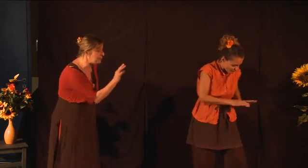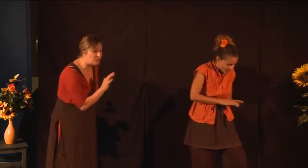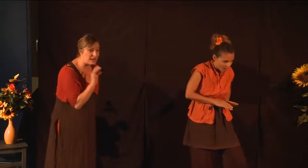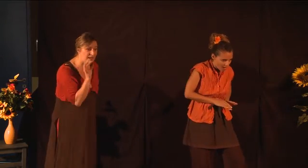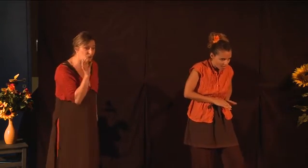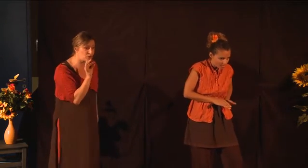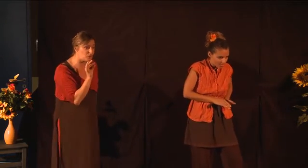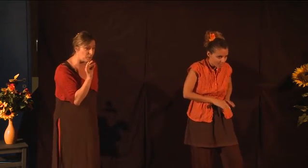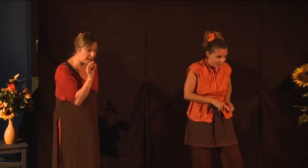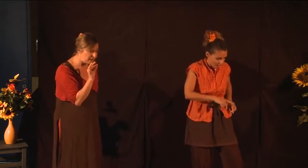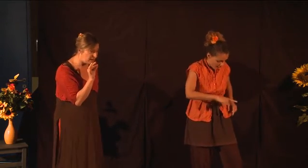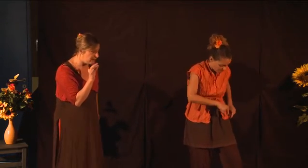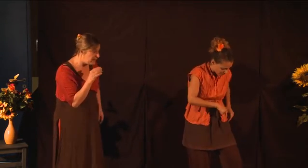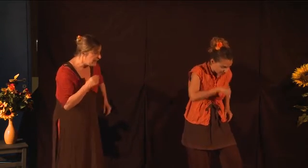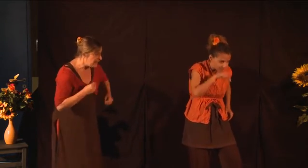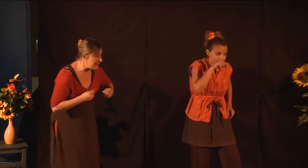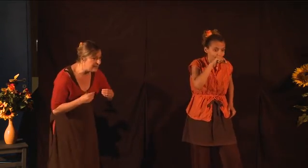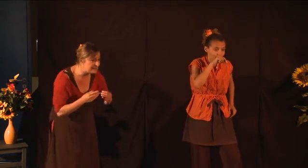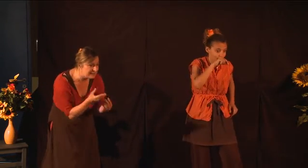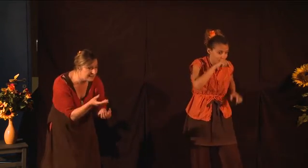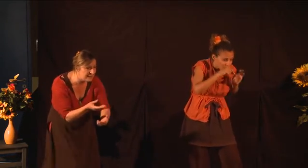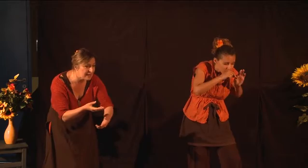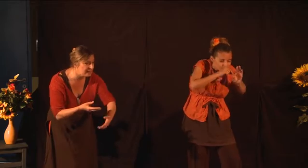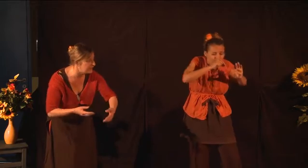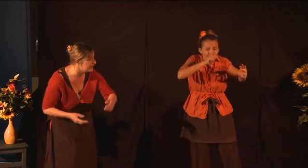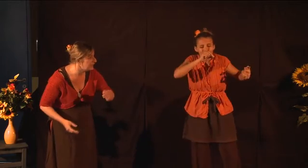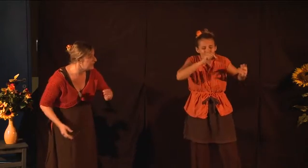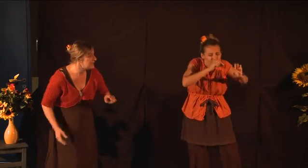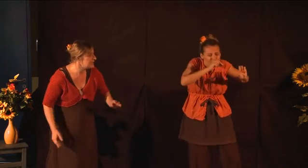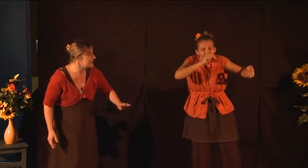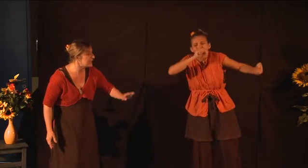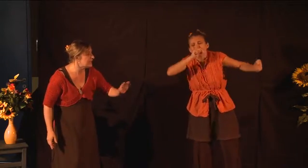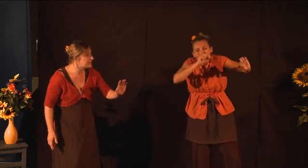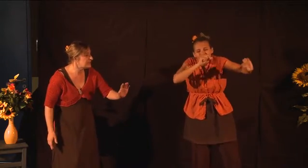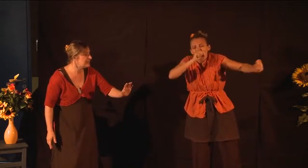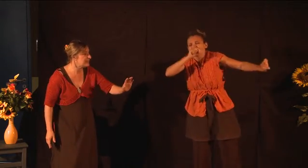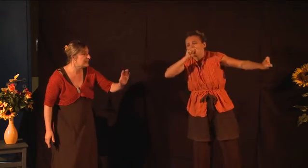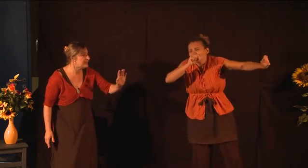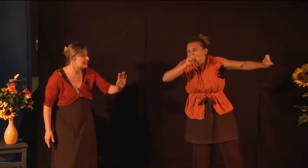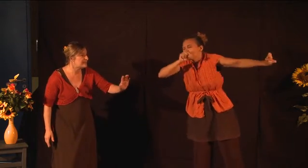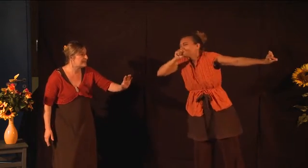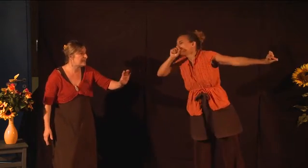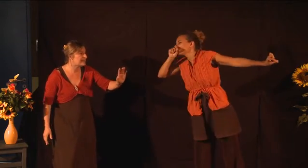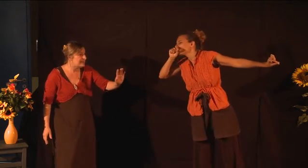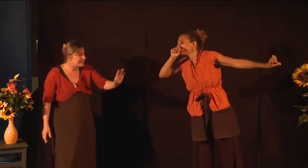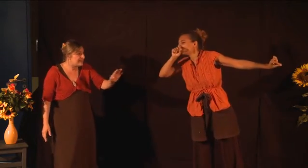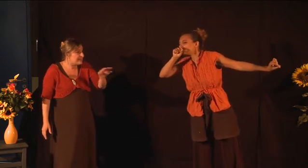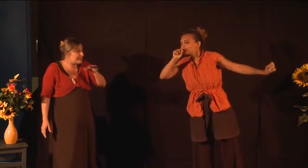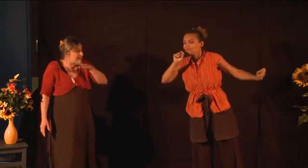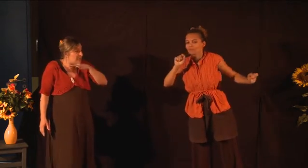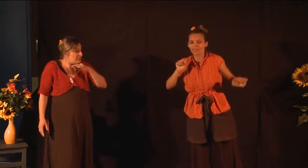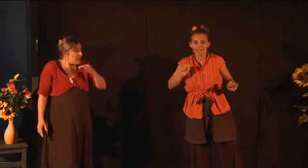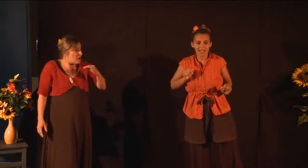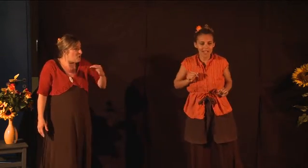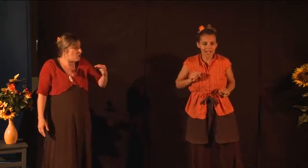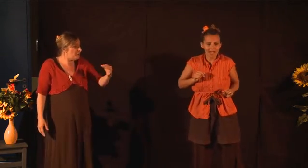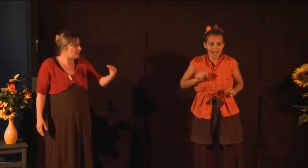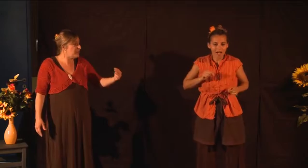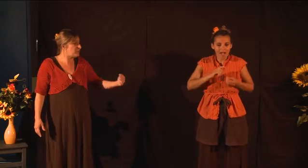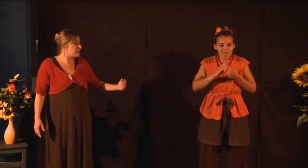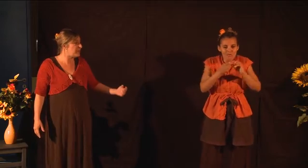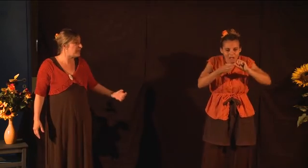a pris de la laine dans son bec, et il a tiré la laine. Tire, tire, tire, tire, ça a fait un